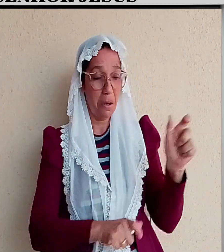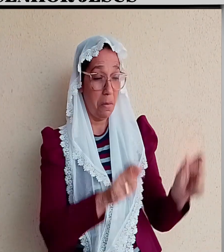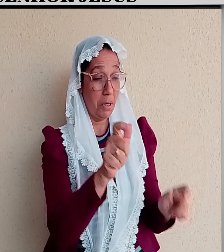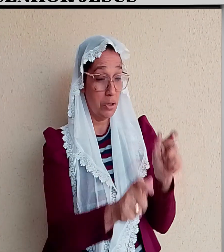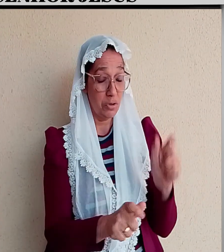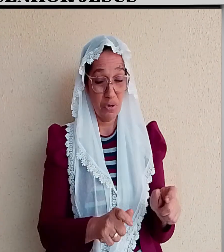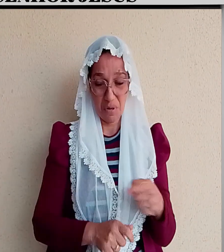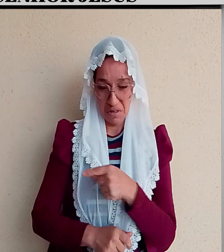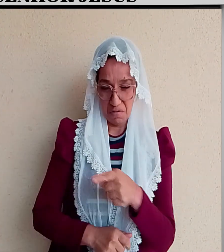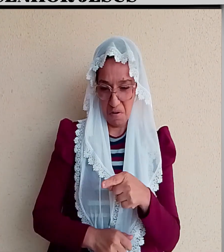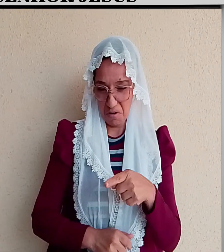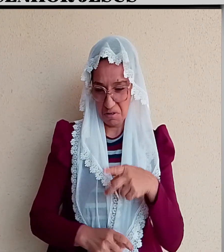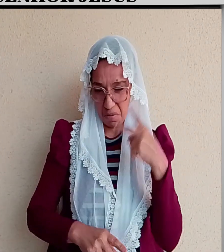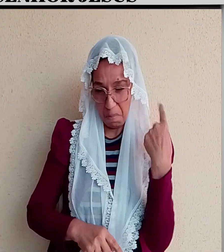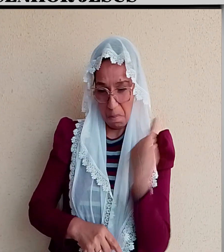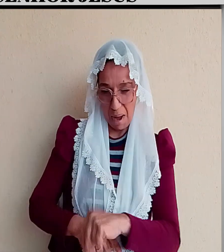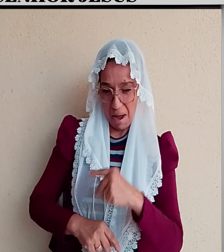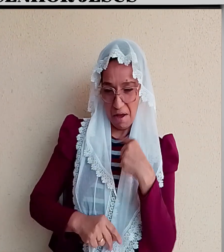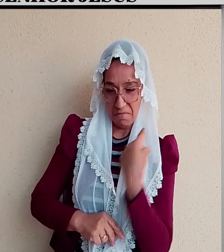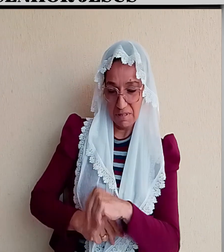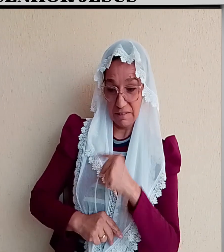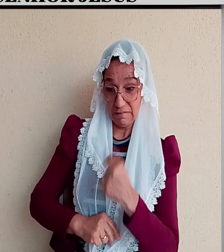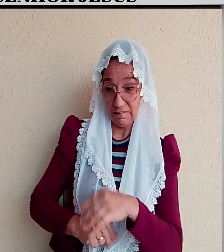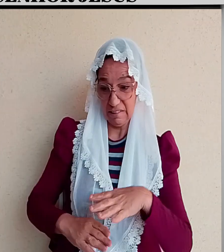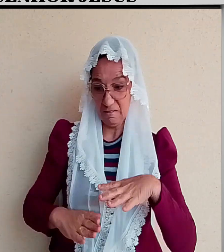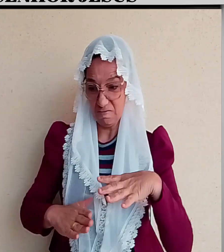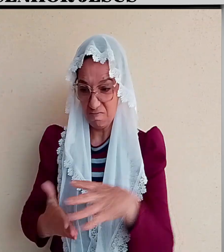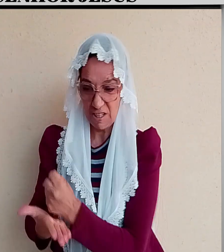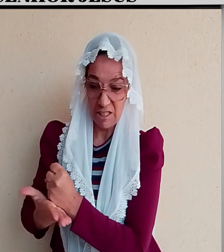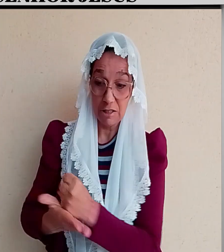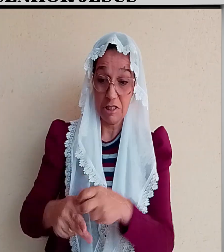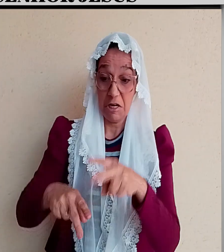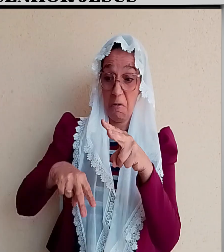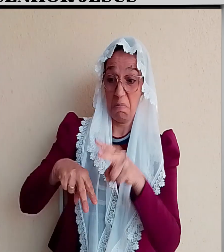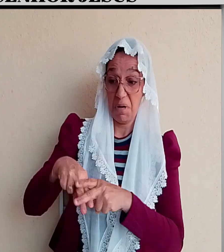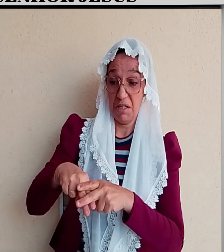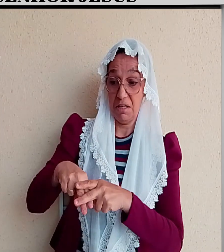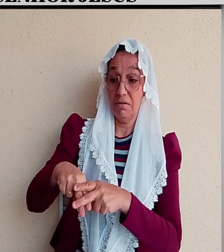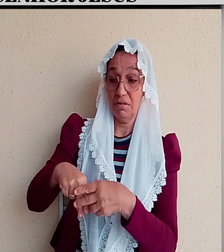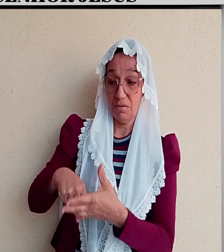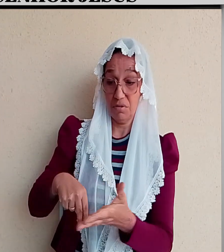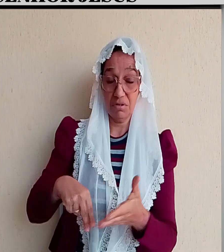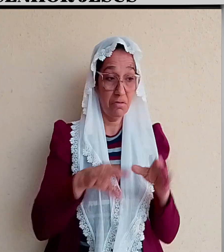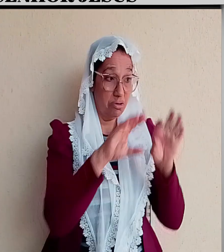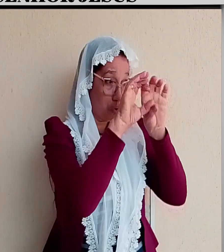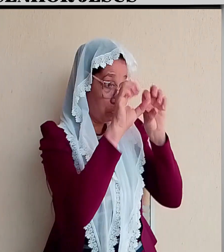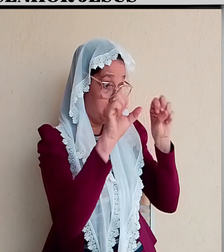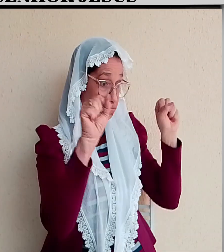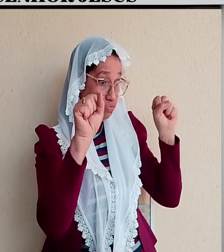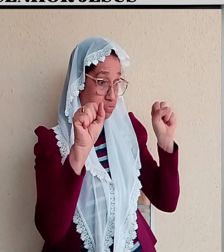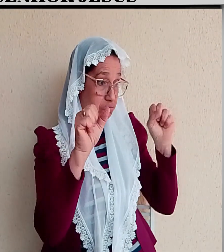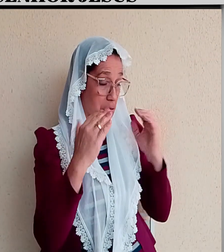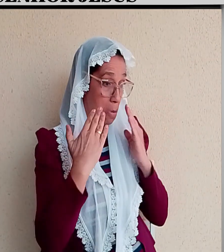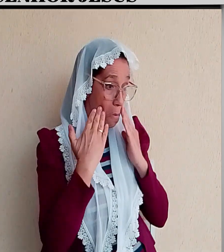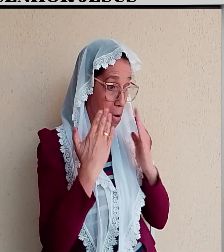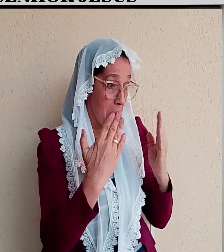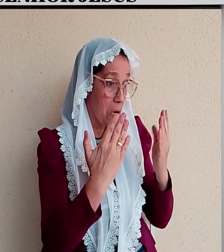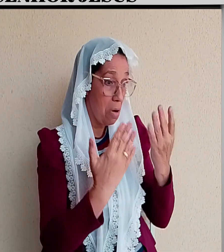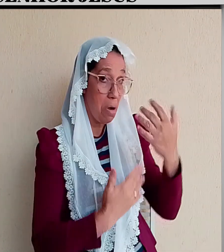vos açoitarão nas suas sinagogas, e sereis até conduzidos à presença dos governadores e dos reis por causa de